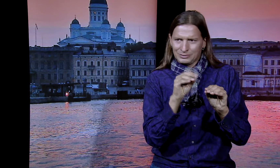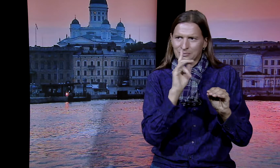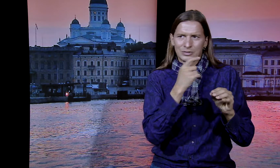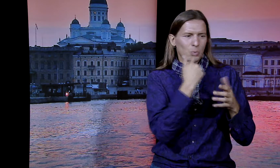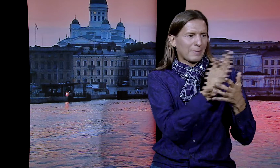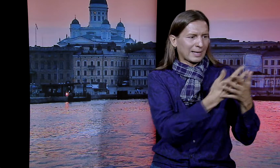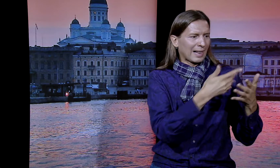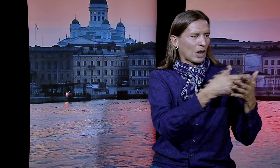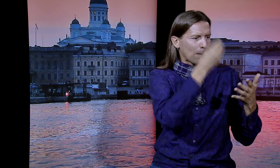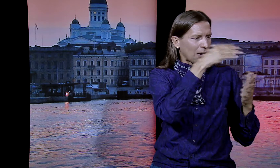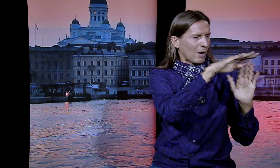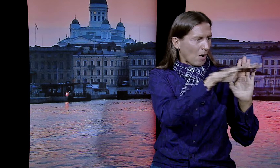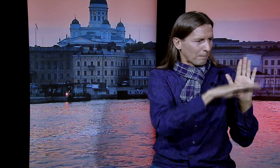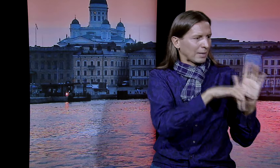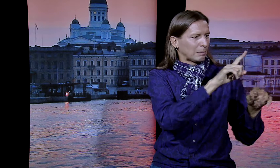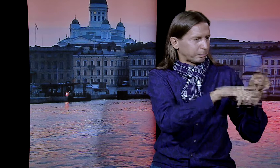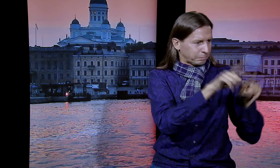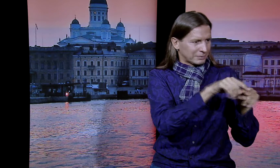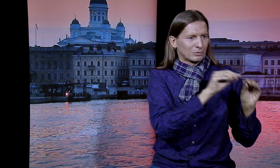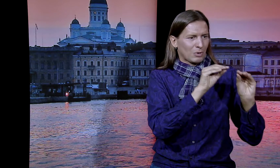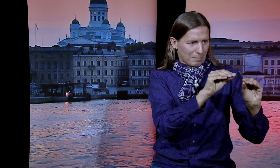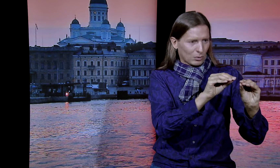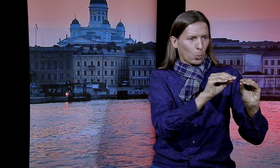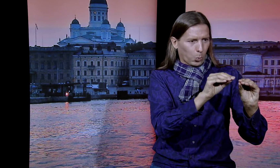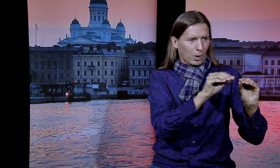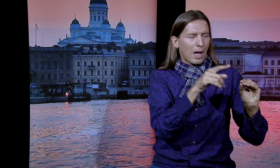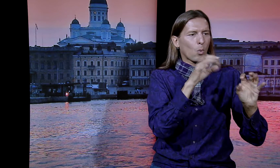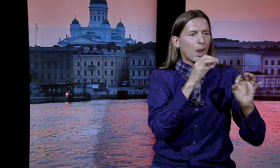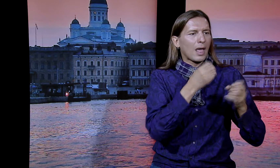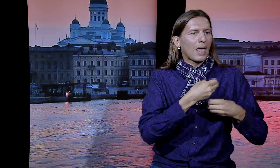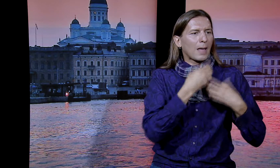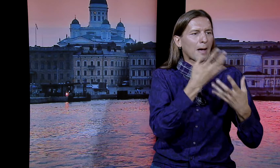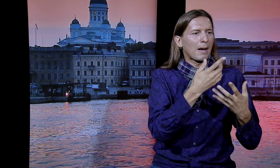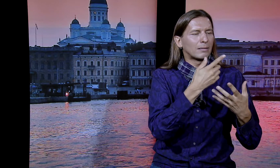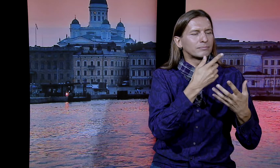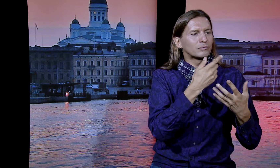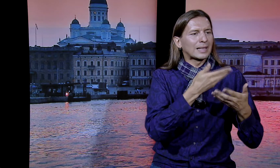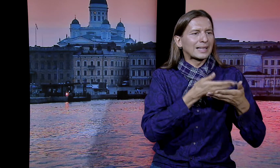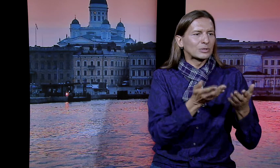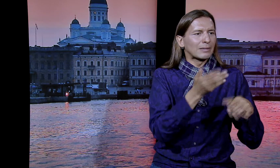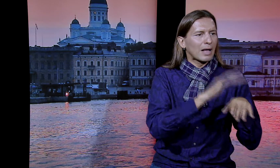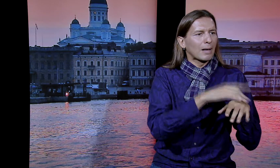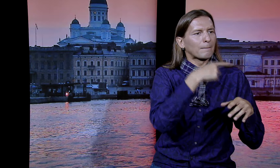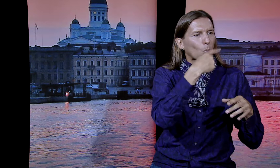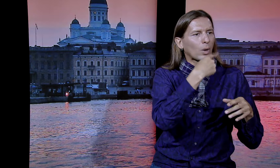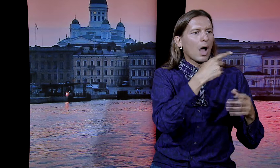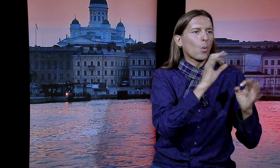Suomen kielessä on kielioppi ja kielen kuuluvat lainalaisuudet, kuten äänettämisharjoitukset.